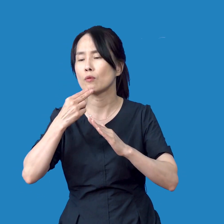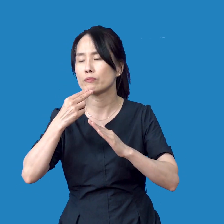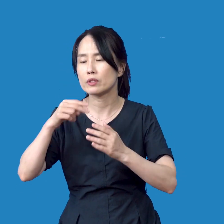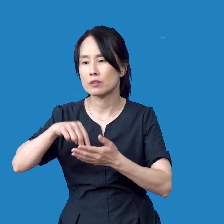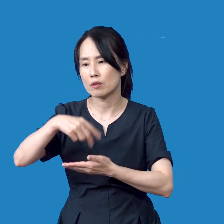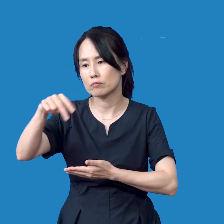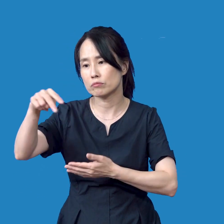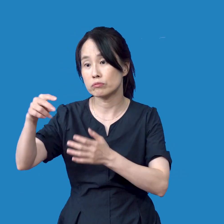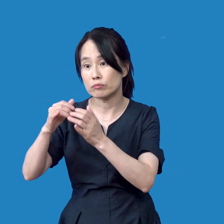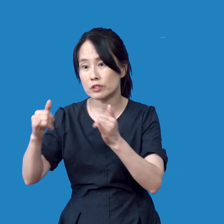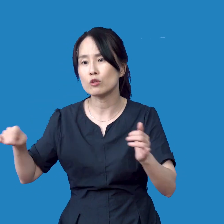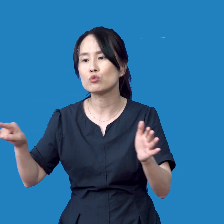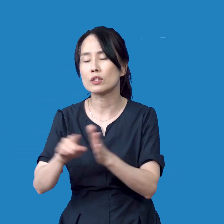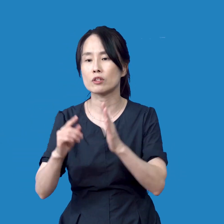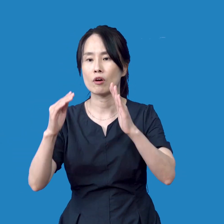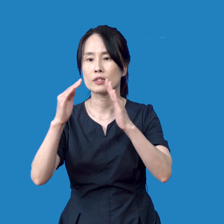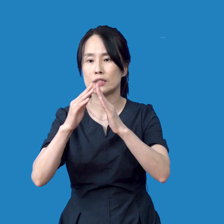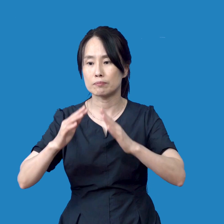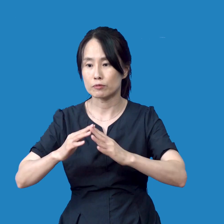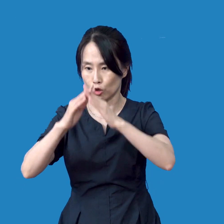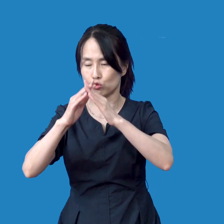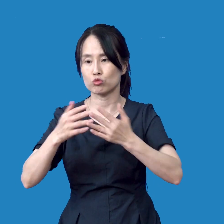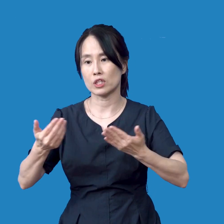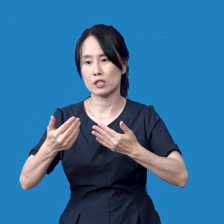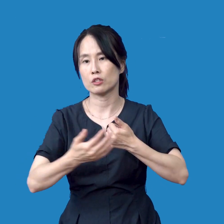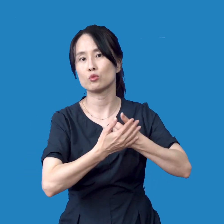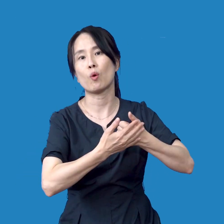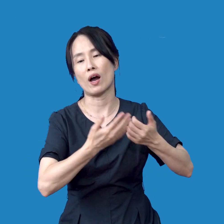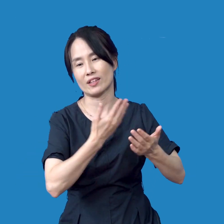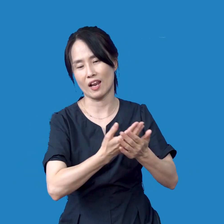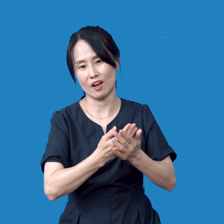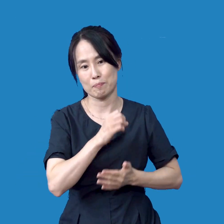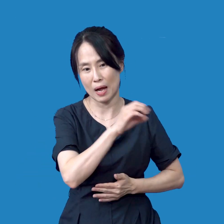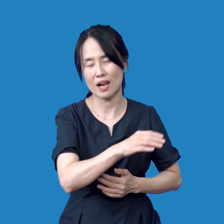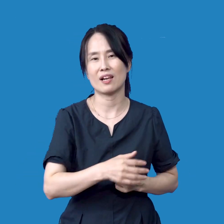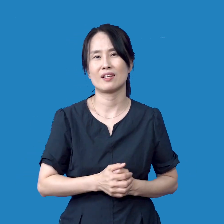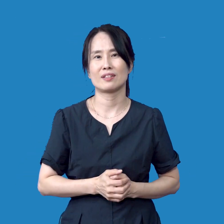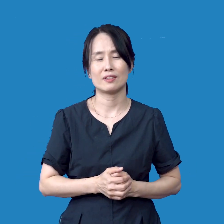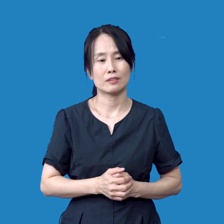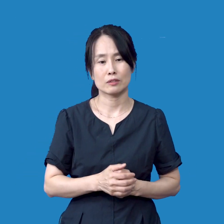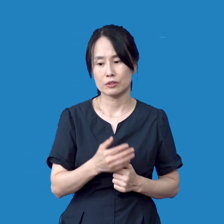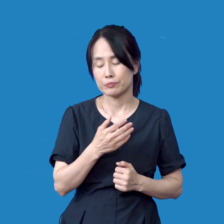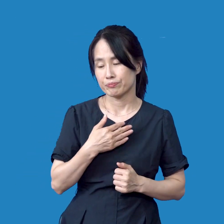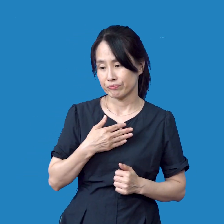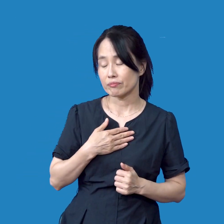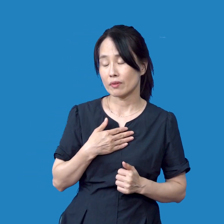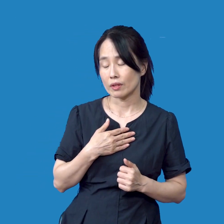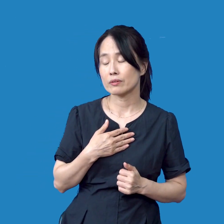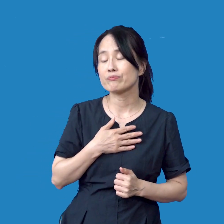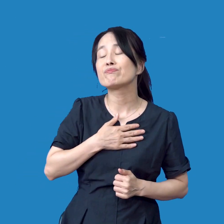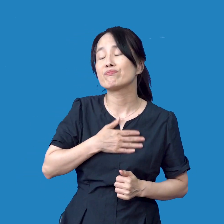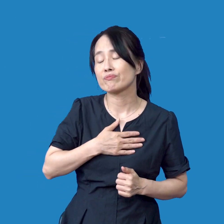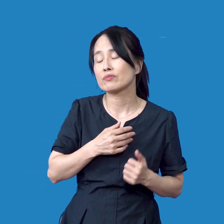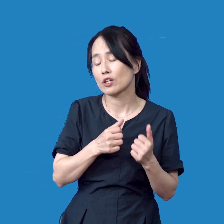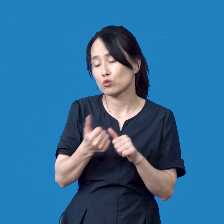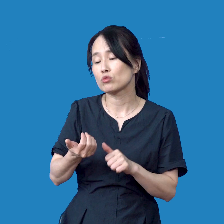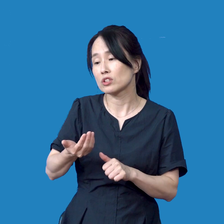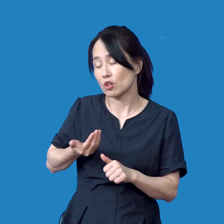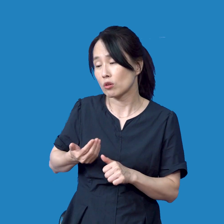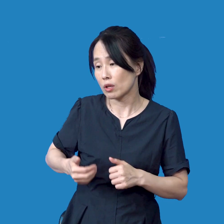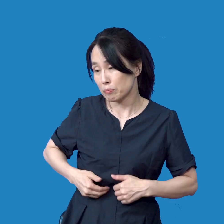홈리스들을 위해서 집을 짓는 그 일을 좀 도와달라는 것입니다. 청년이 어차피 죽을 건데